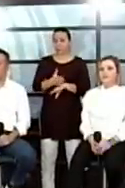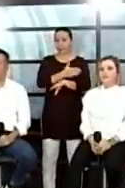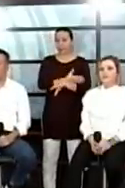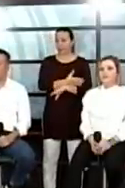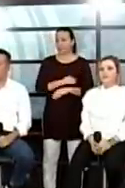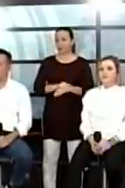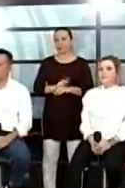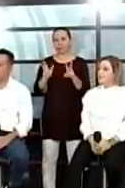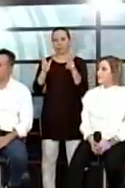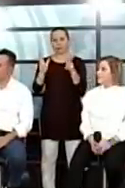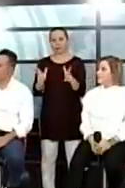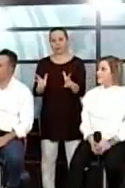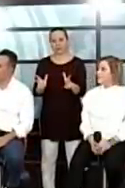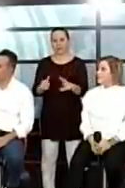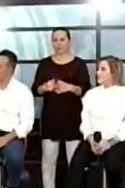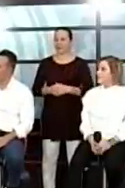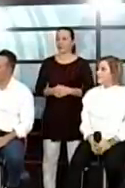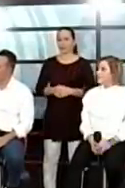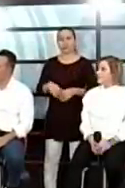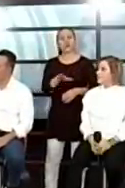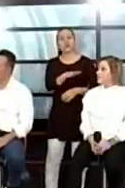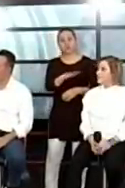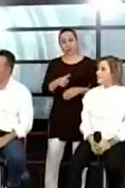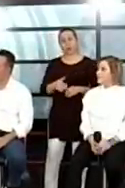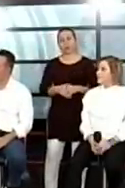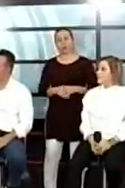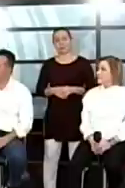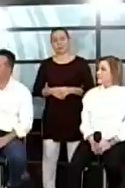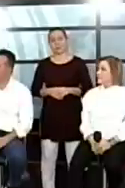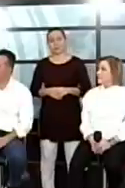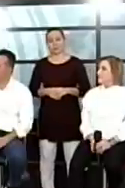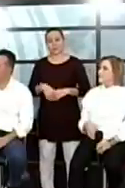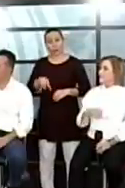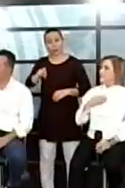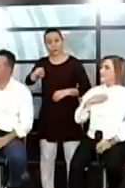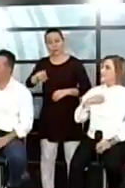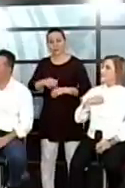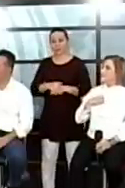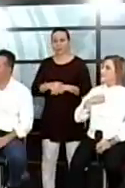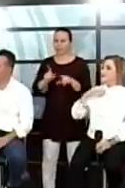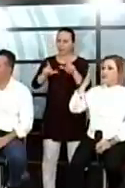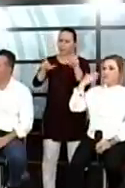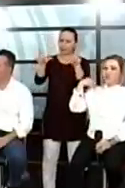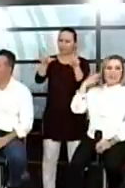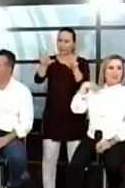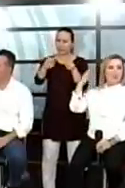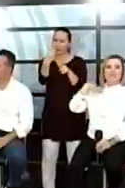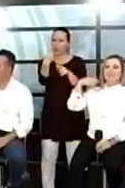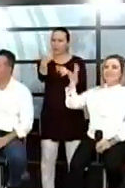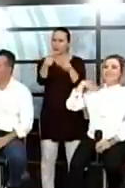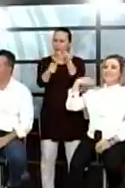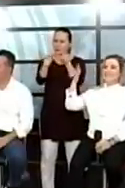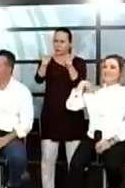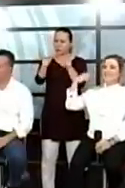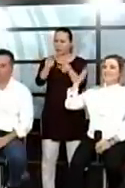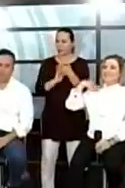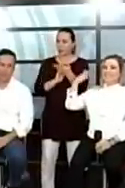al descanso, que se lo merecen ustedes, nos lo merecemos nosotros, los televidentes, para que vayan a la cocina y